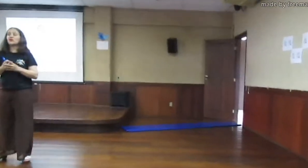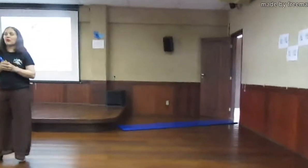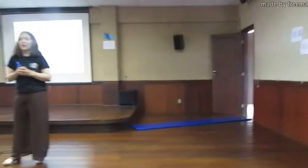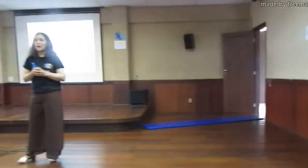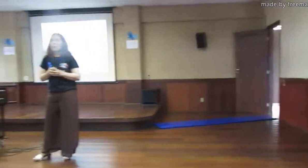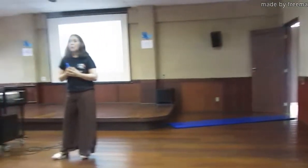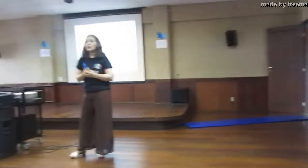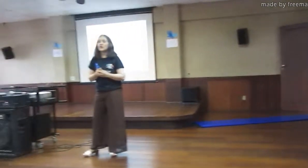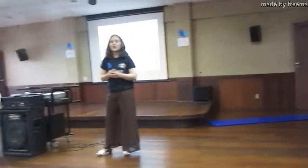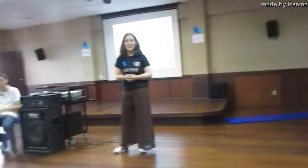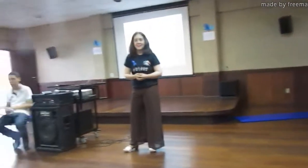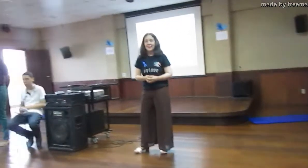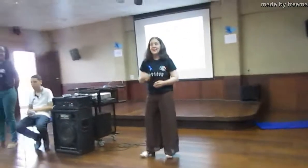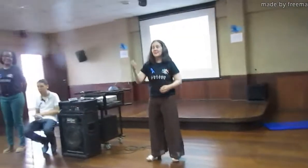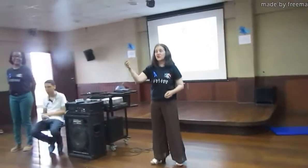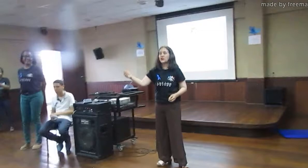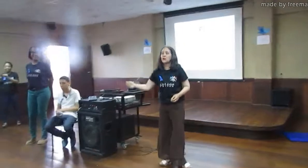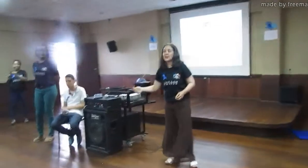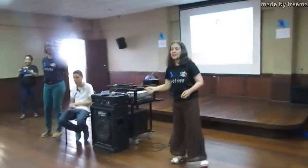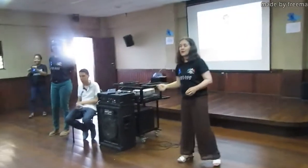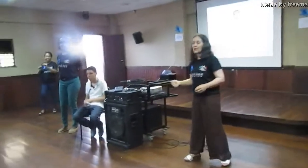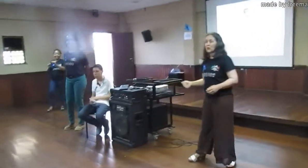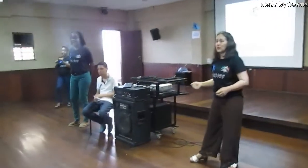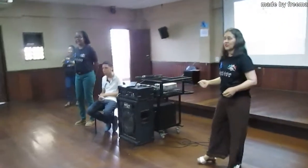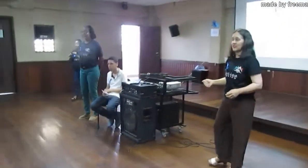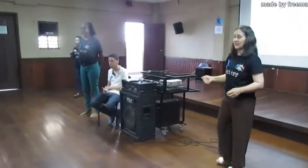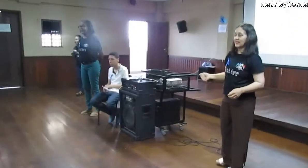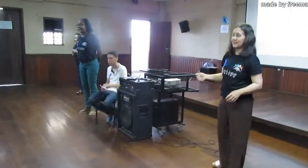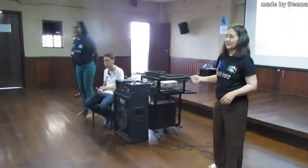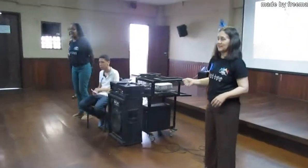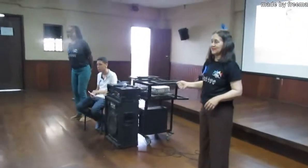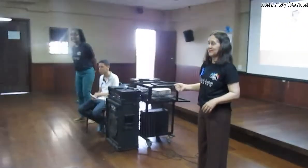Se tiver, por gentileza, se dirijam até aqui a nós.